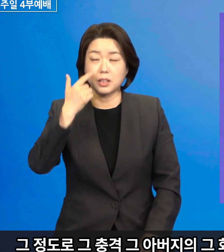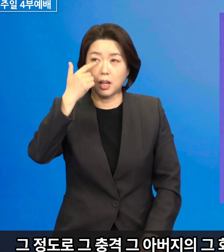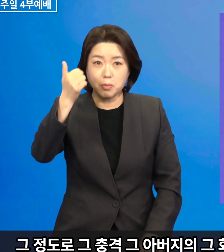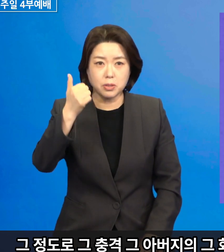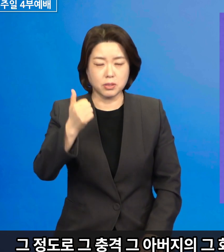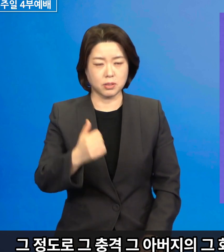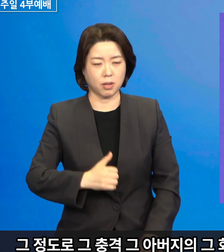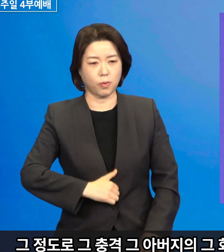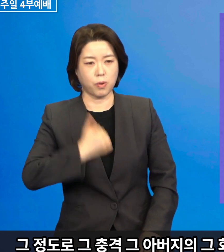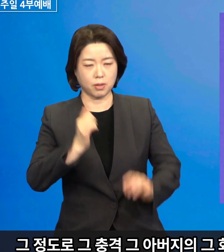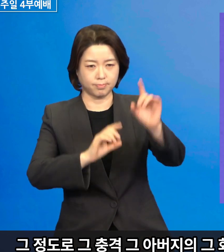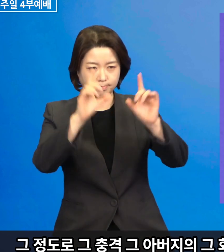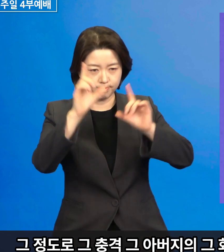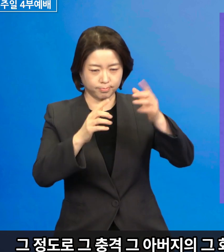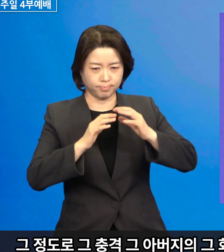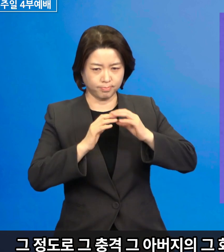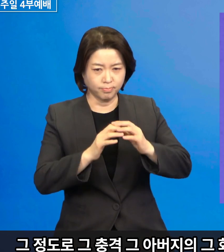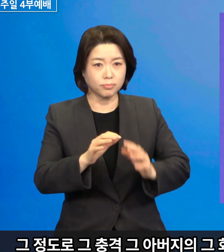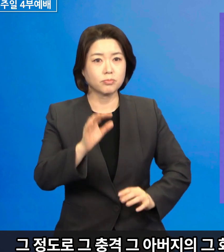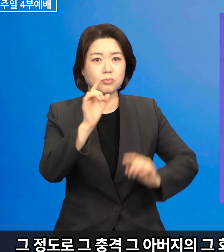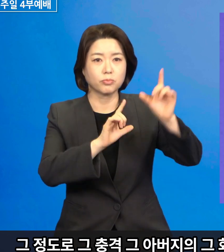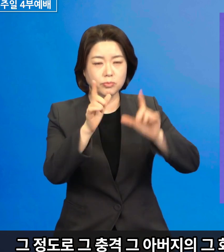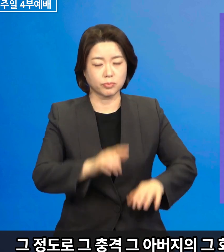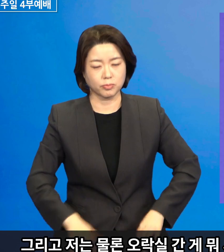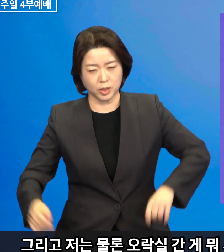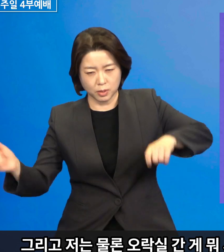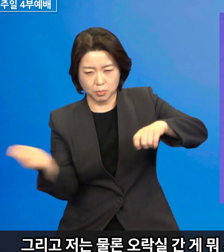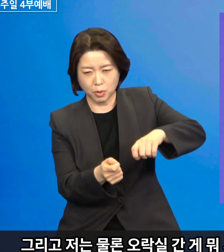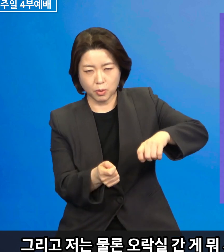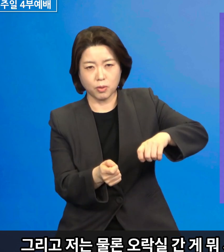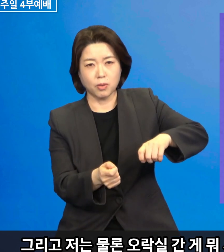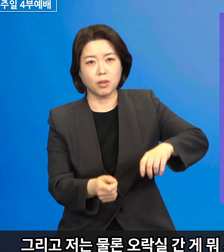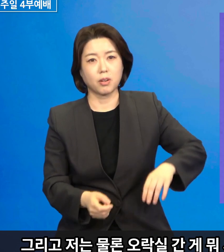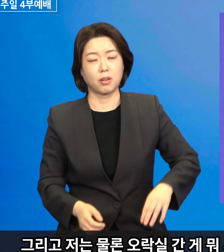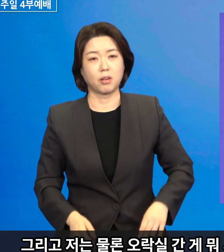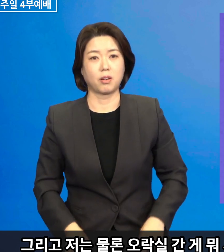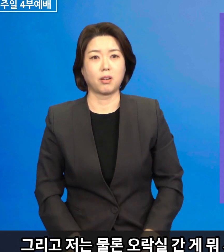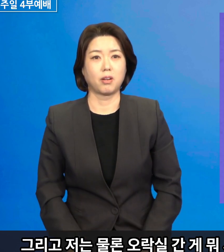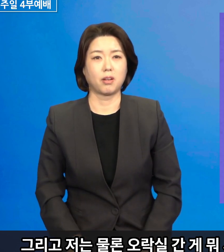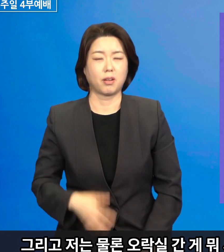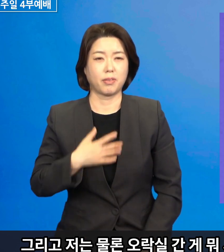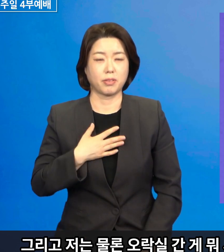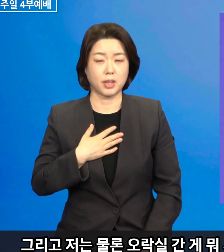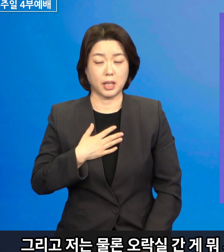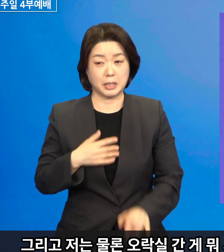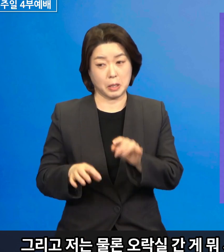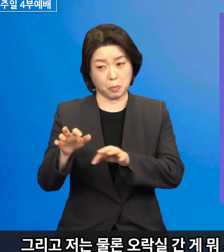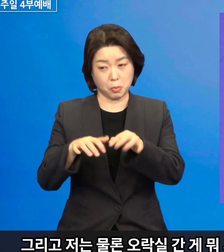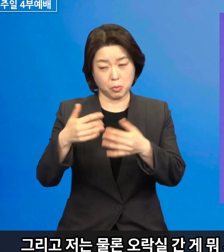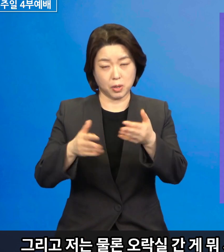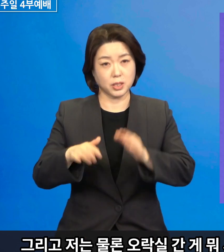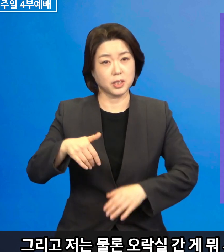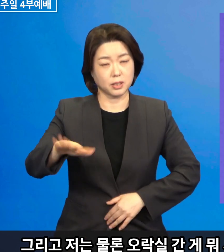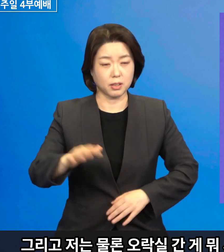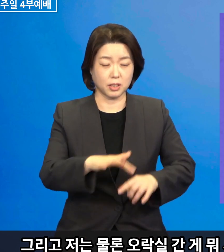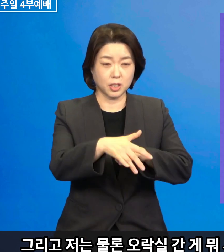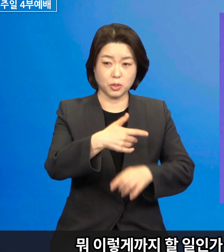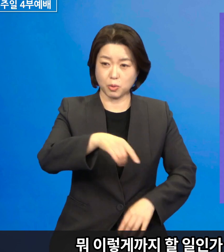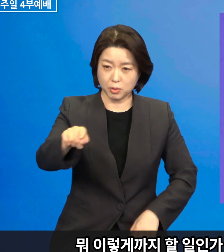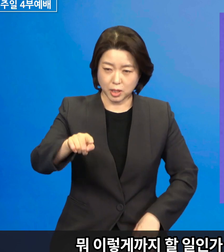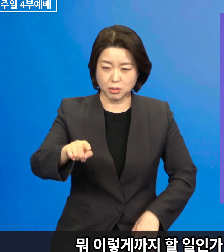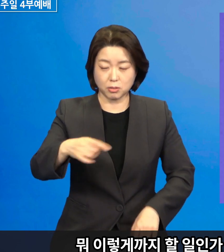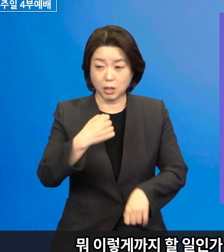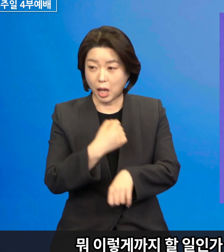그 화내시는 모습과 함께 때리시는 모습과, 그리고 저는 물론 오락실 간 게 뭐 시골 가서도 한 거니까 잘못한